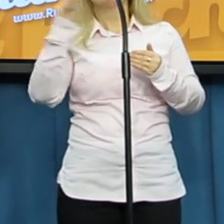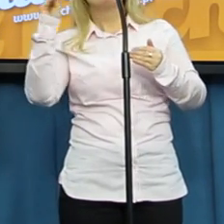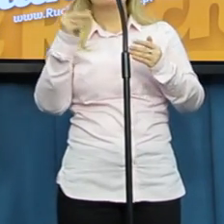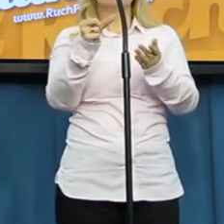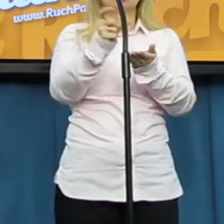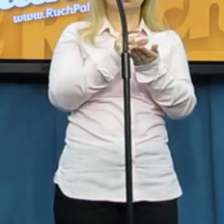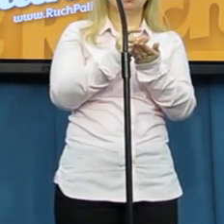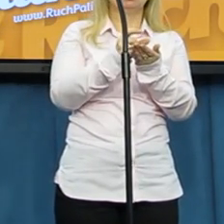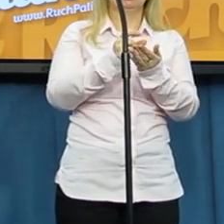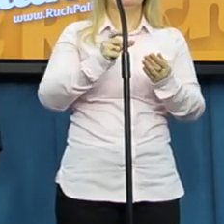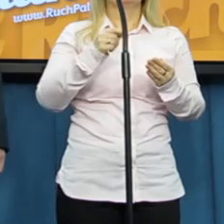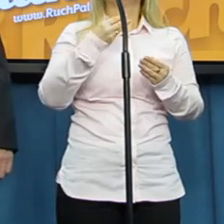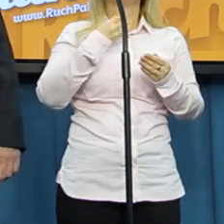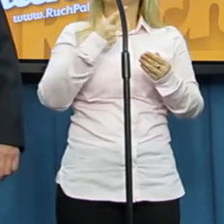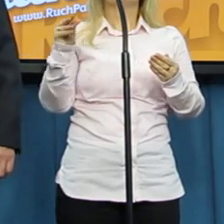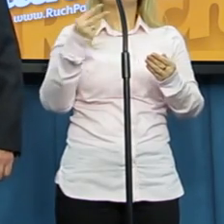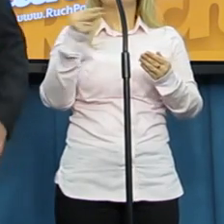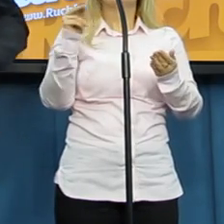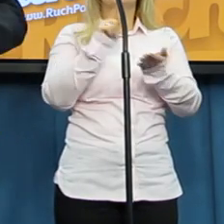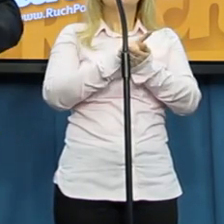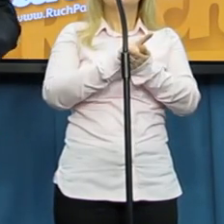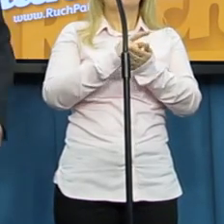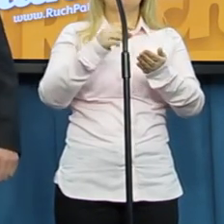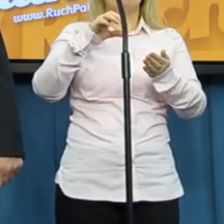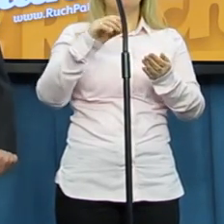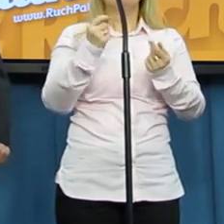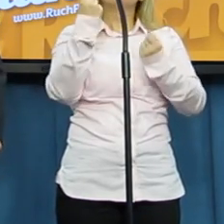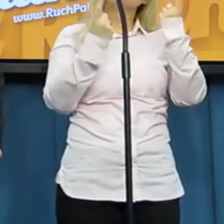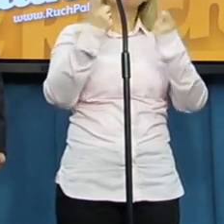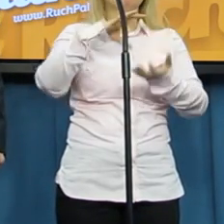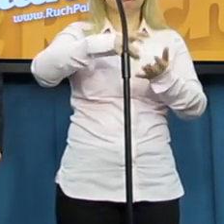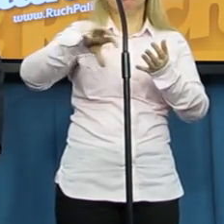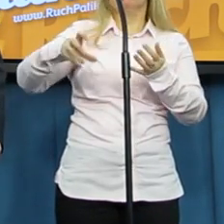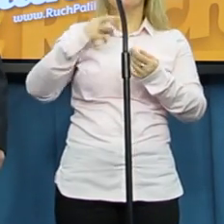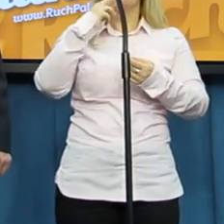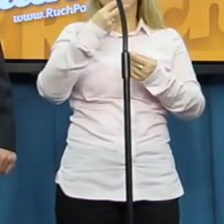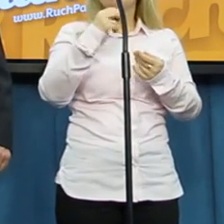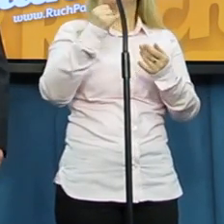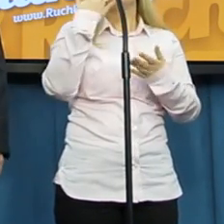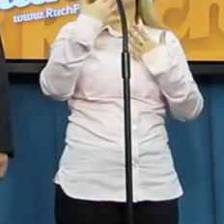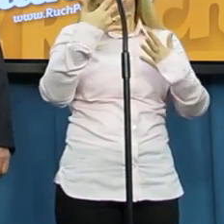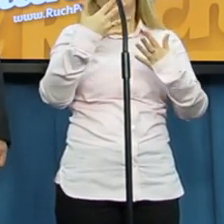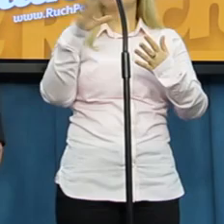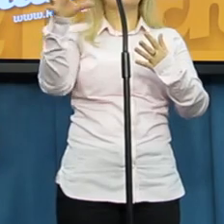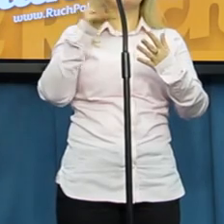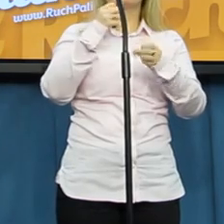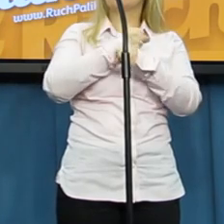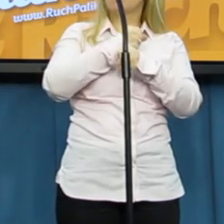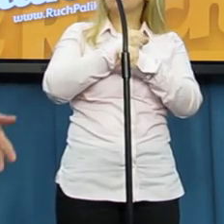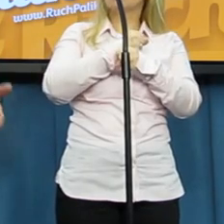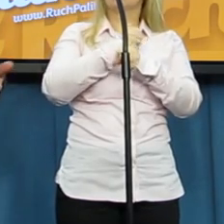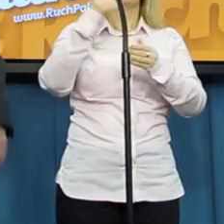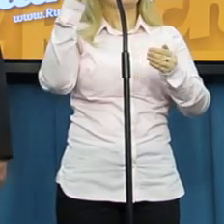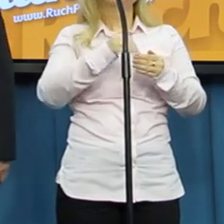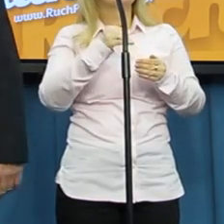no, nie udało się pewnych tych obszarów pewnych zdefiniować tutaj w Warszawie, być może przez Brukselę będzie krócej,